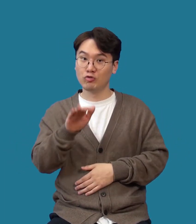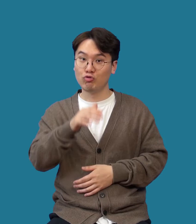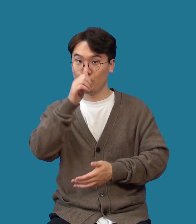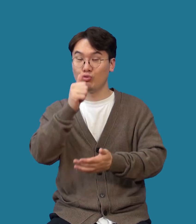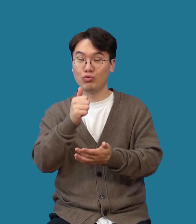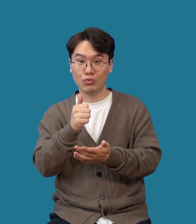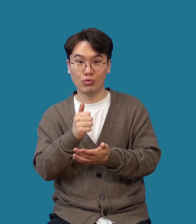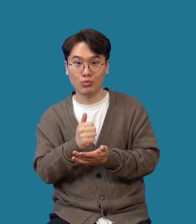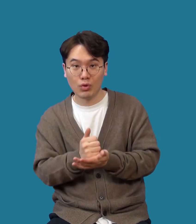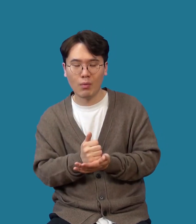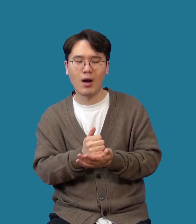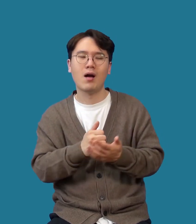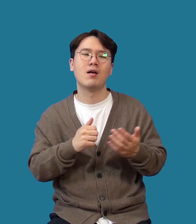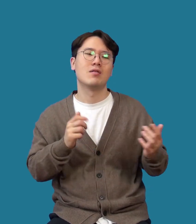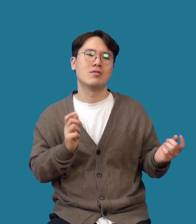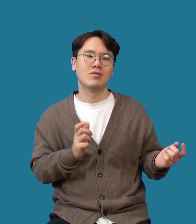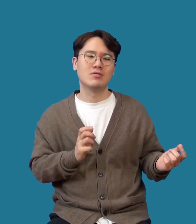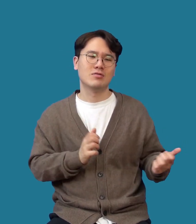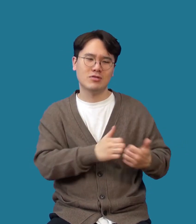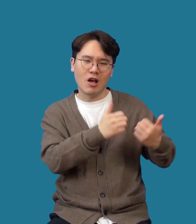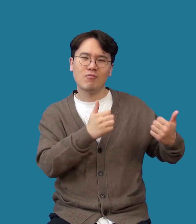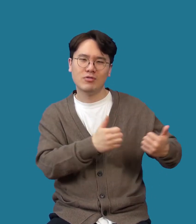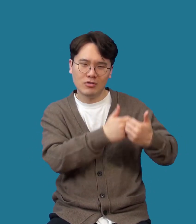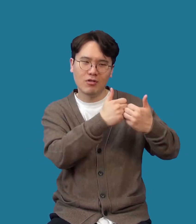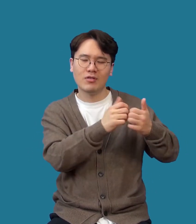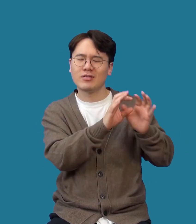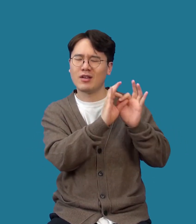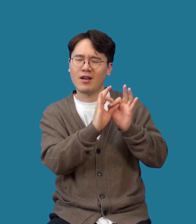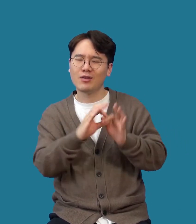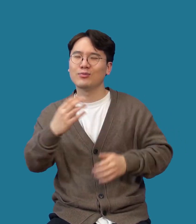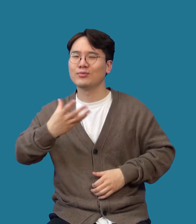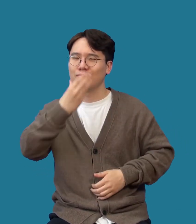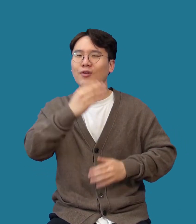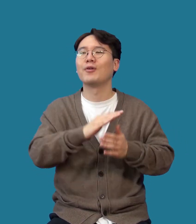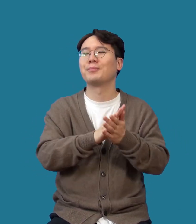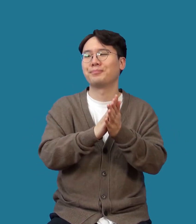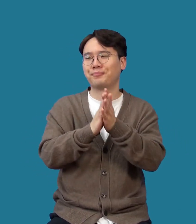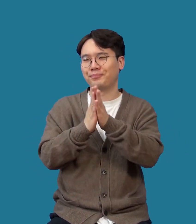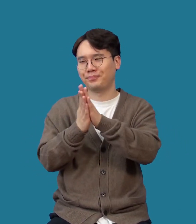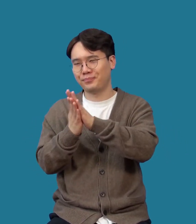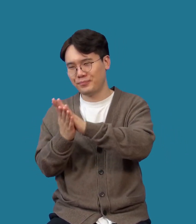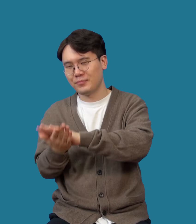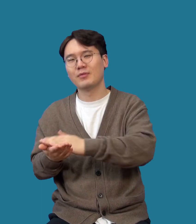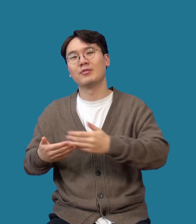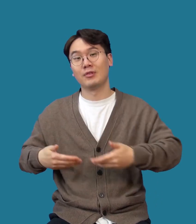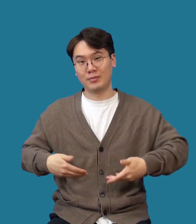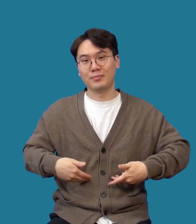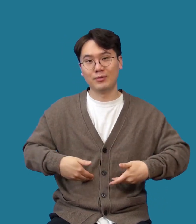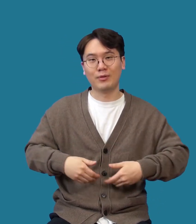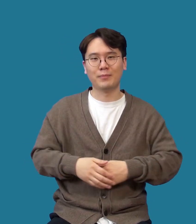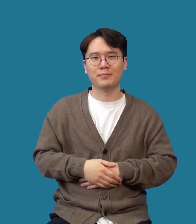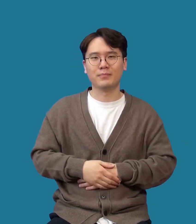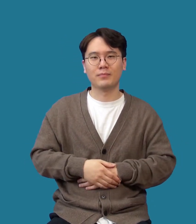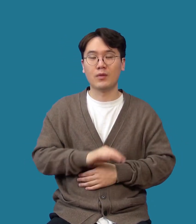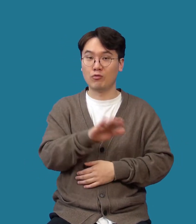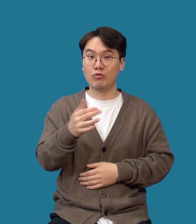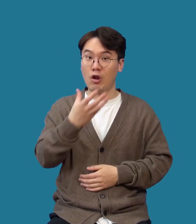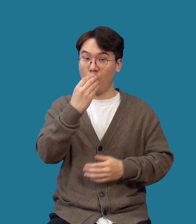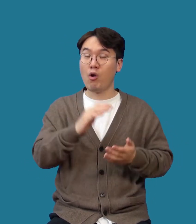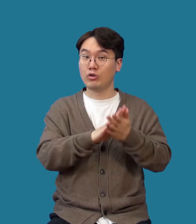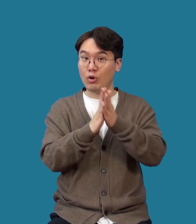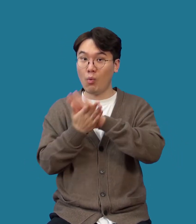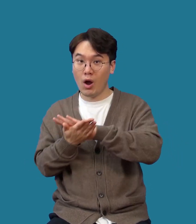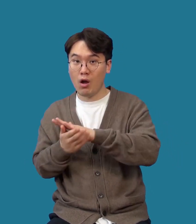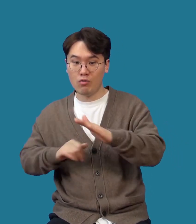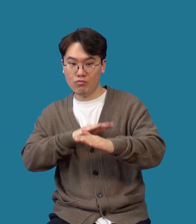싸우면서 거룩한 삶을 이루어가는 것이 그게 성화 아니겠습니까? 우리가 그 성화에서 승리할 가능성이